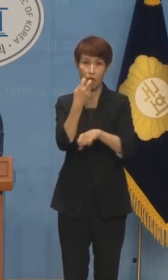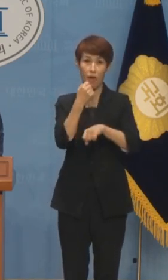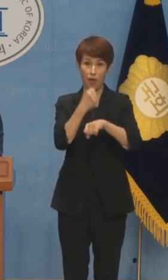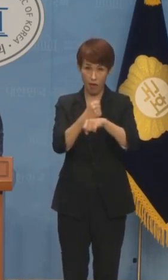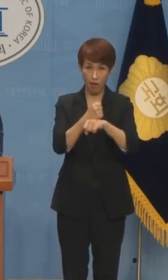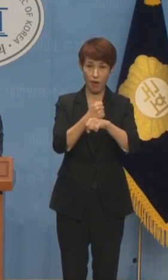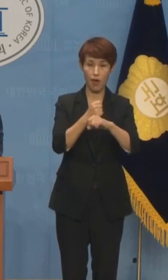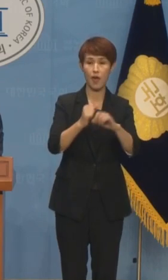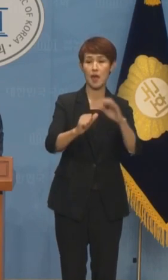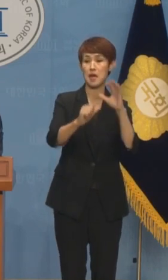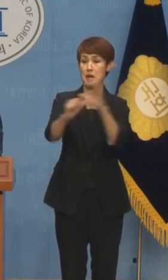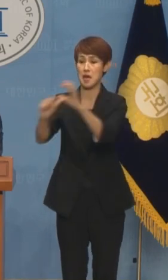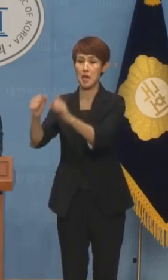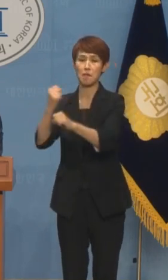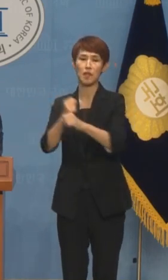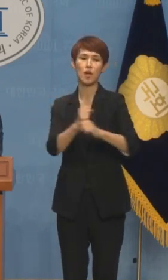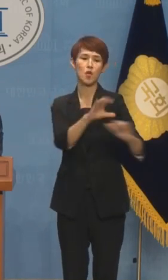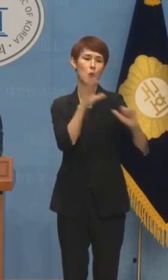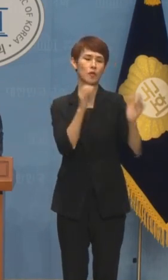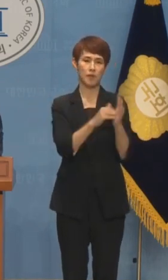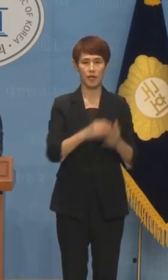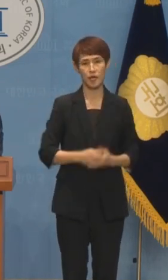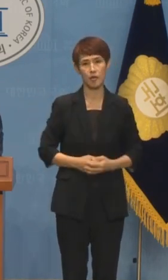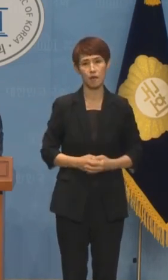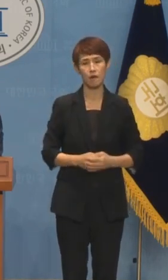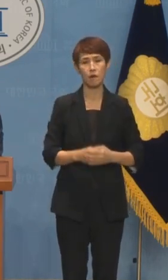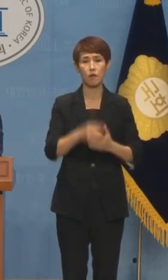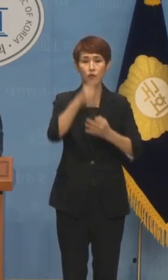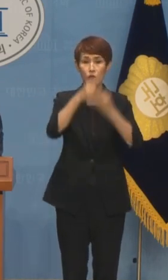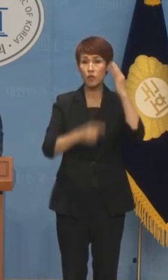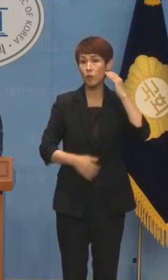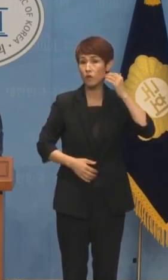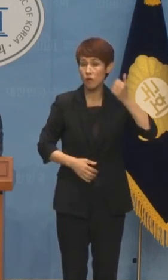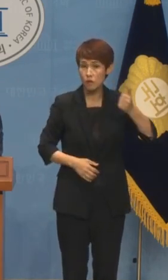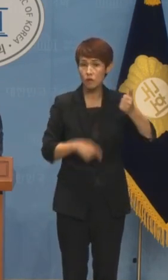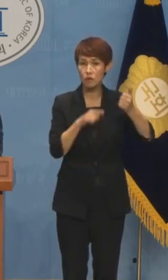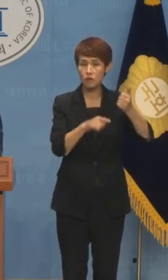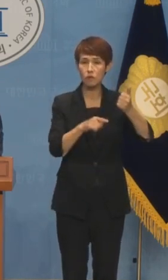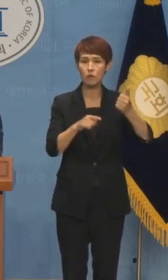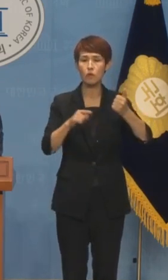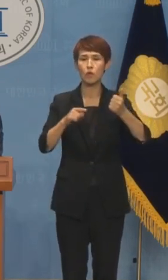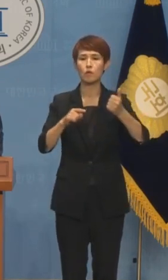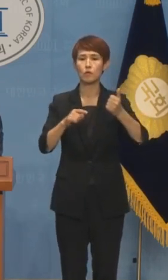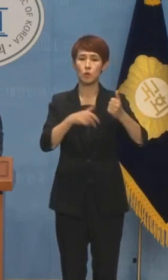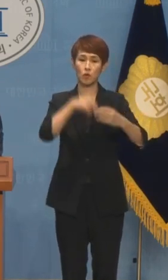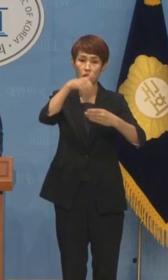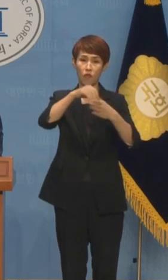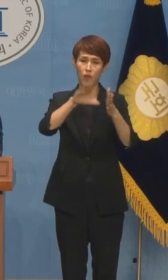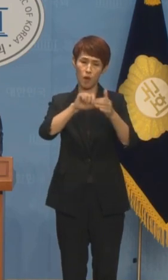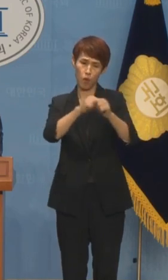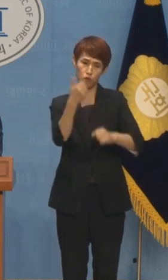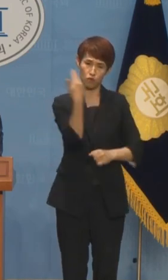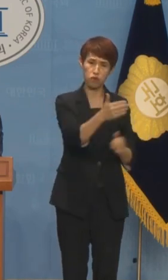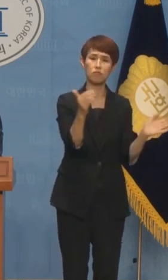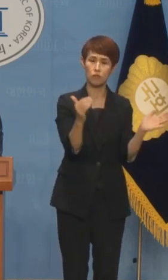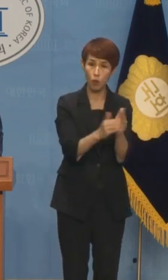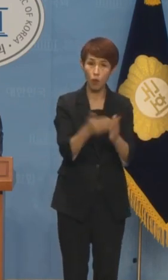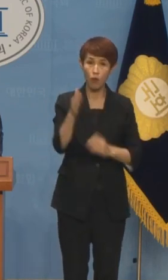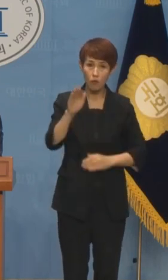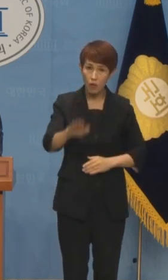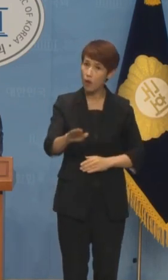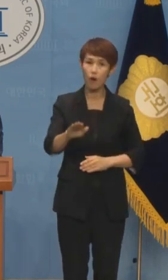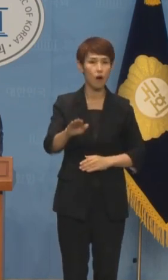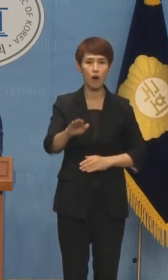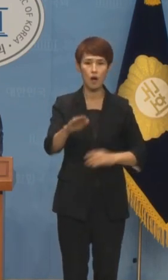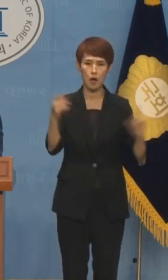만들었습니다. 심지어 윤석열 대통령은 국민께서 총선으로 심판했음에도